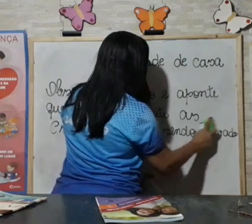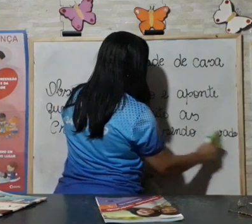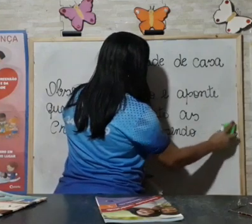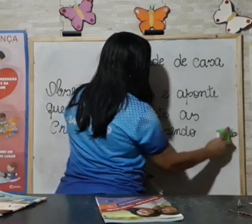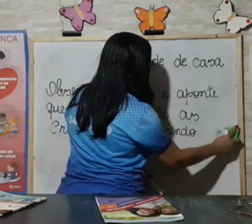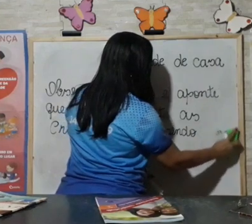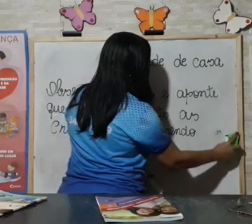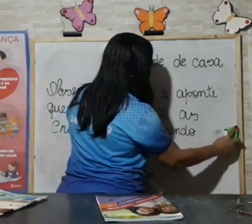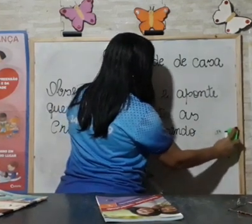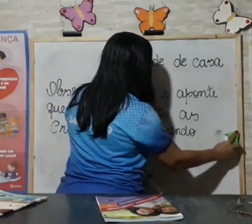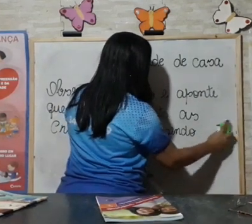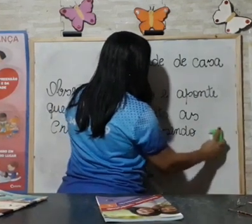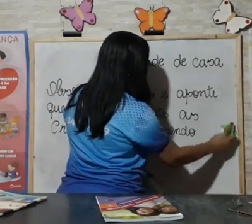Deixa eu botar embaixo.